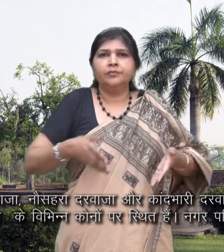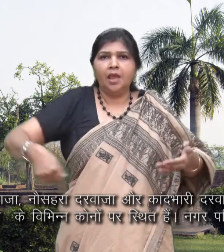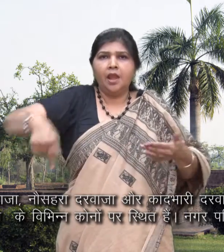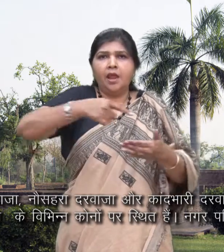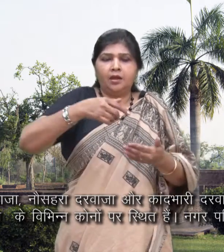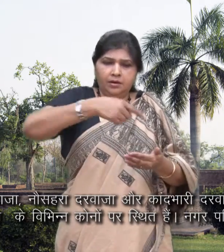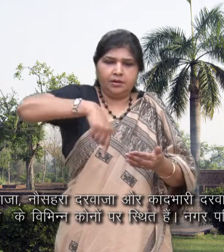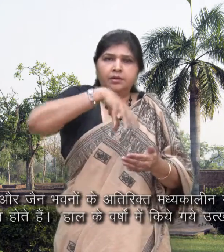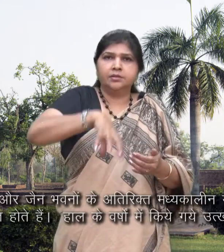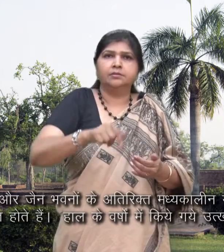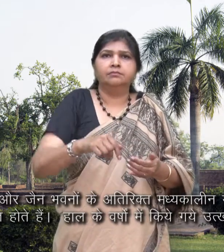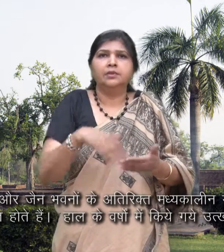नगर परिसर में अनेक बौद्ध,